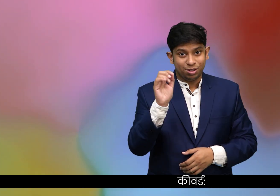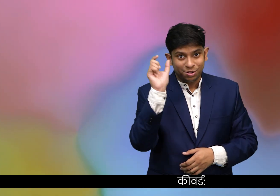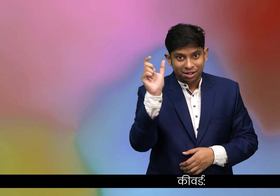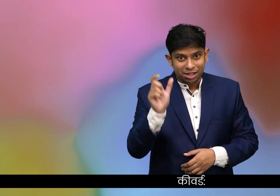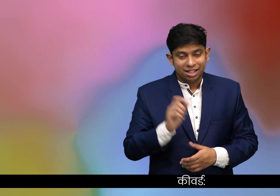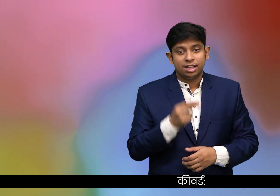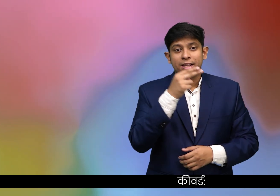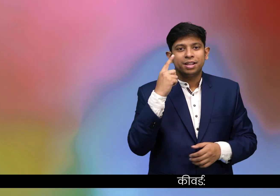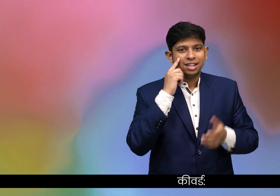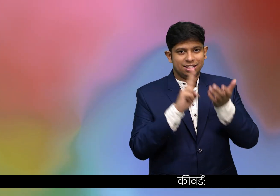कीवर्ड्स.